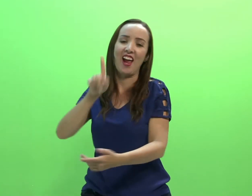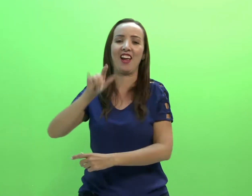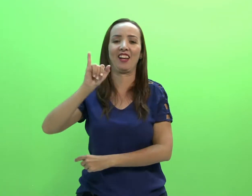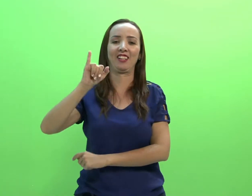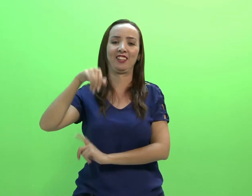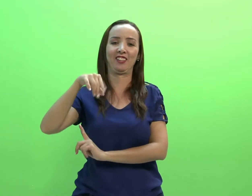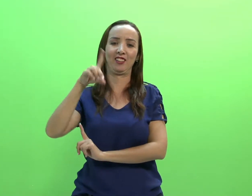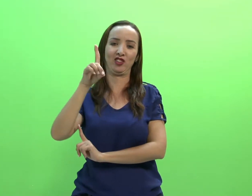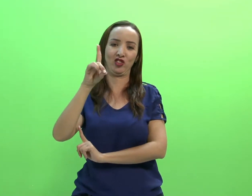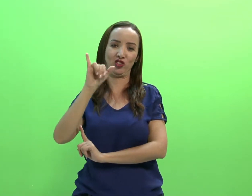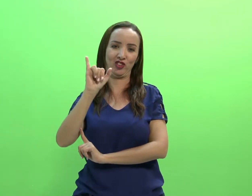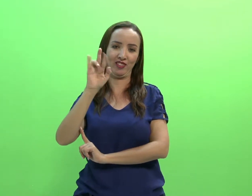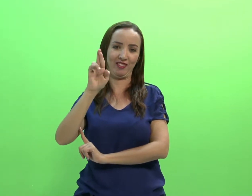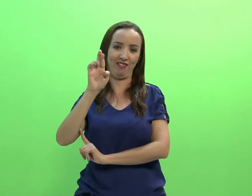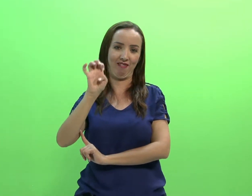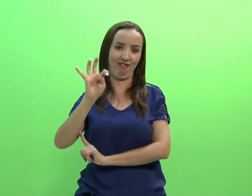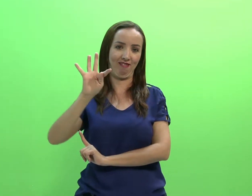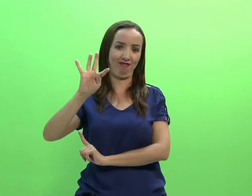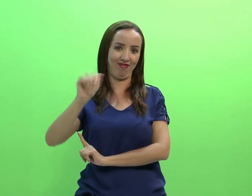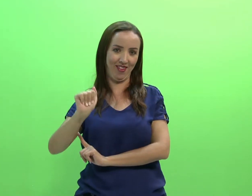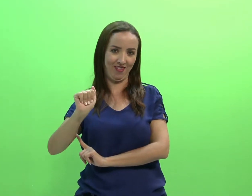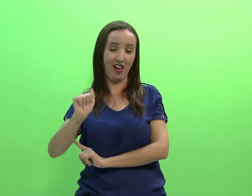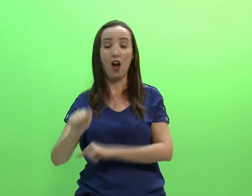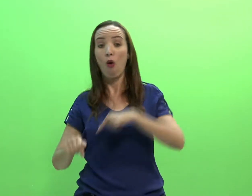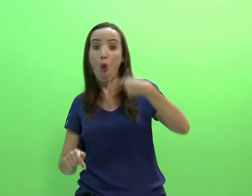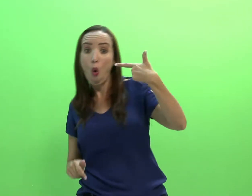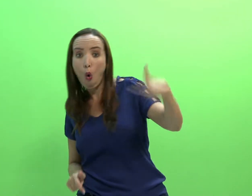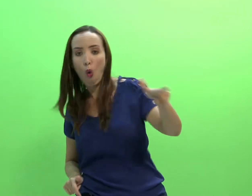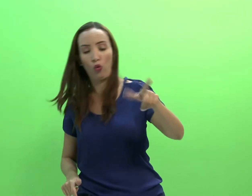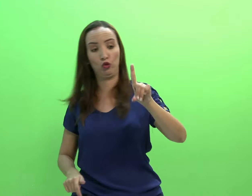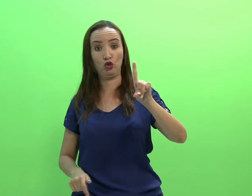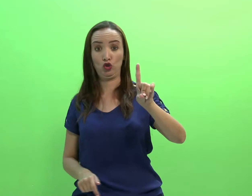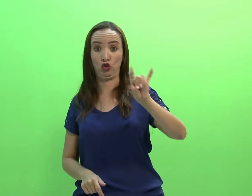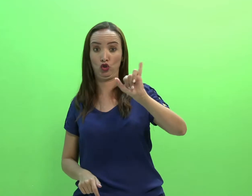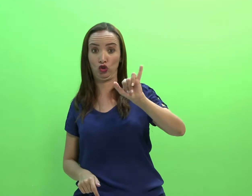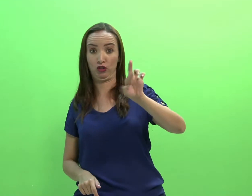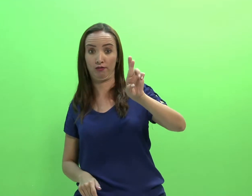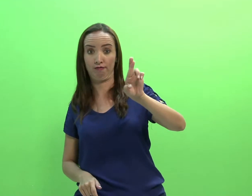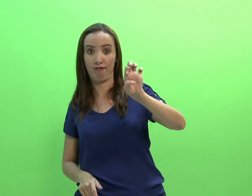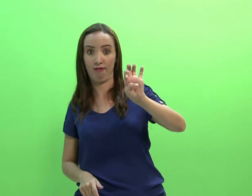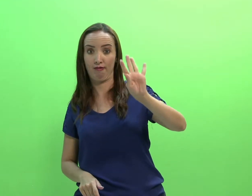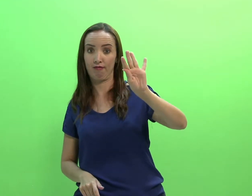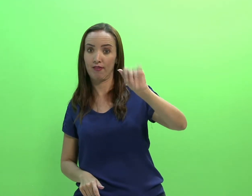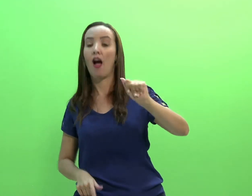a sua ideia. Então isso é uma citação direta, indireta.